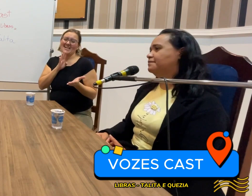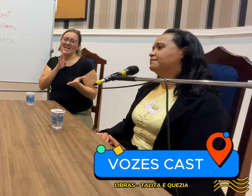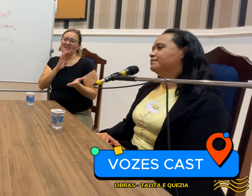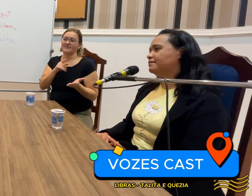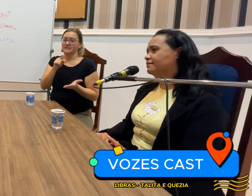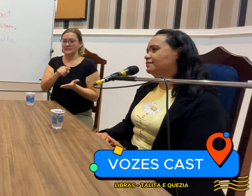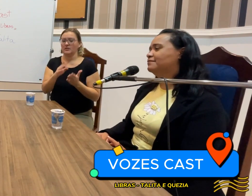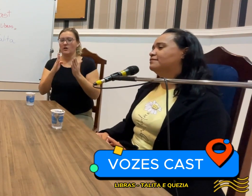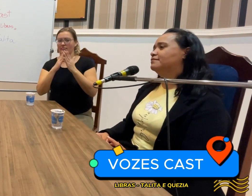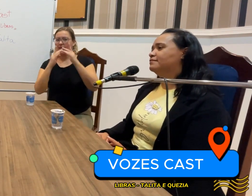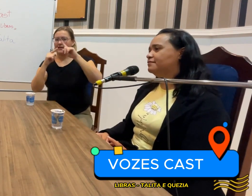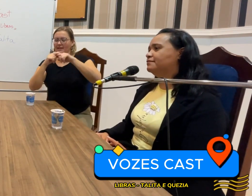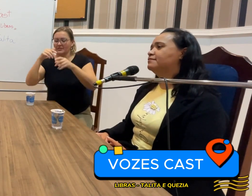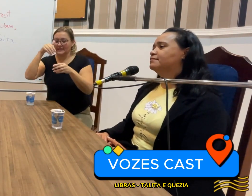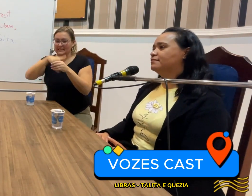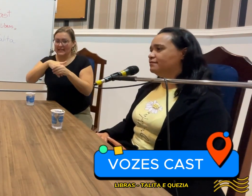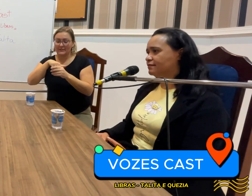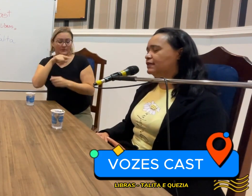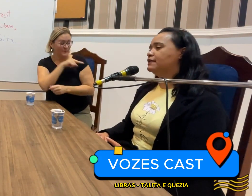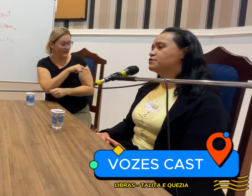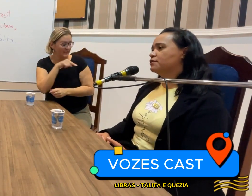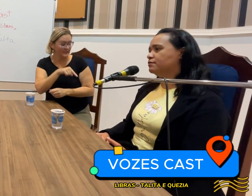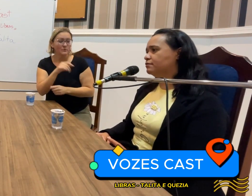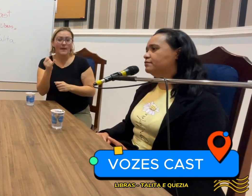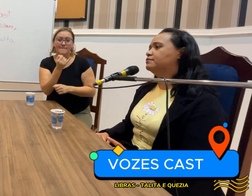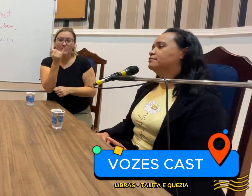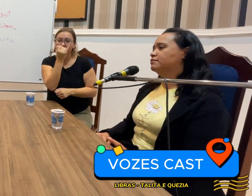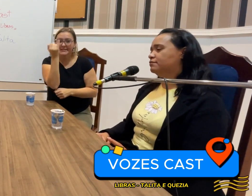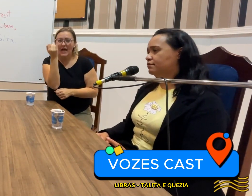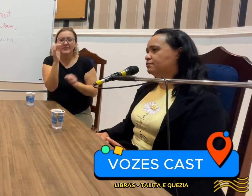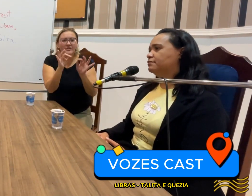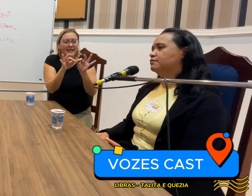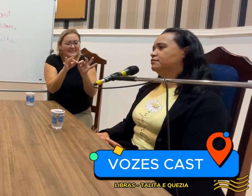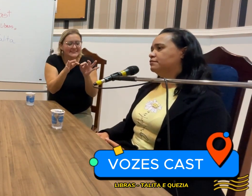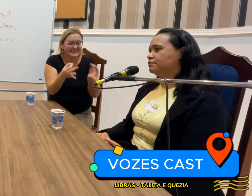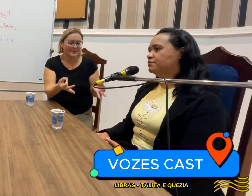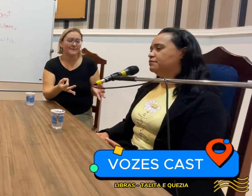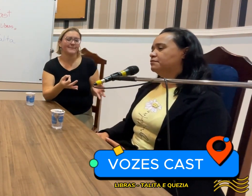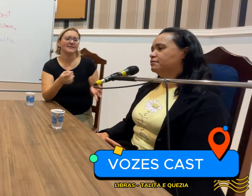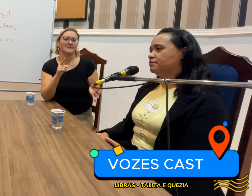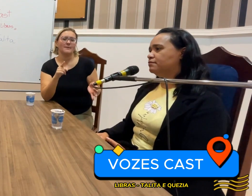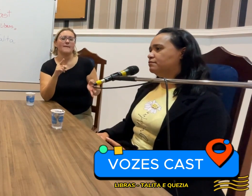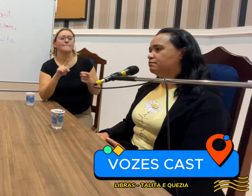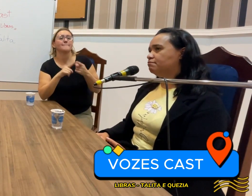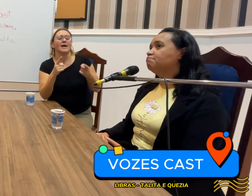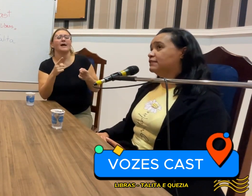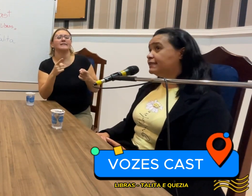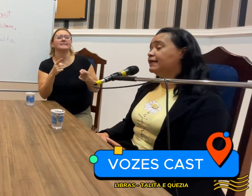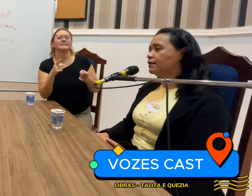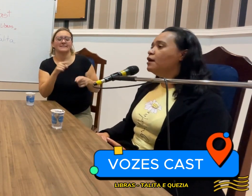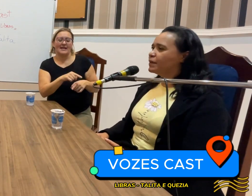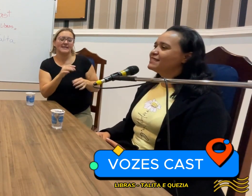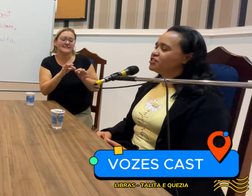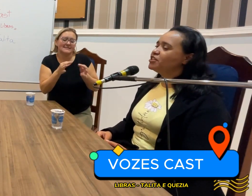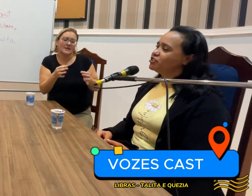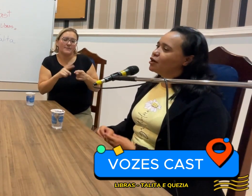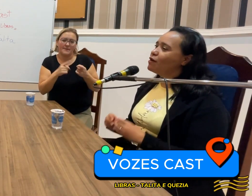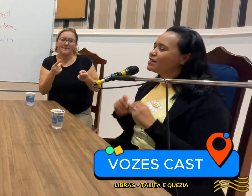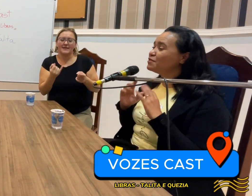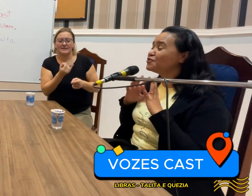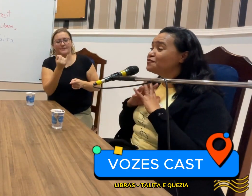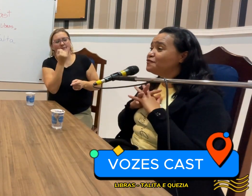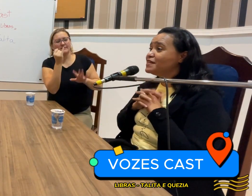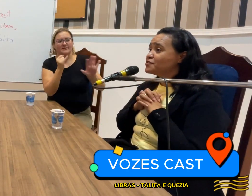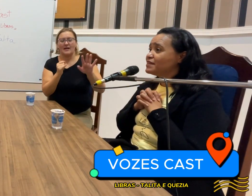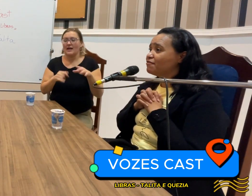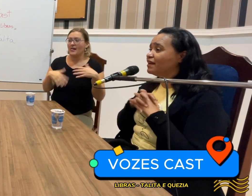igreja é você saber esses sinais. Isso. Simples, entre aspas, assim. Sim, porque às vezes a gente acha que é uma